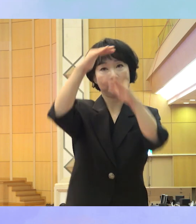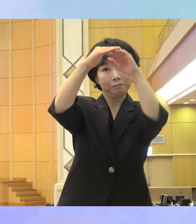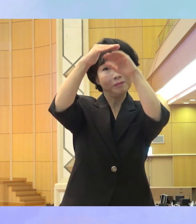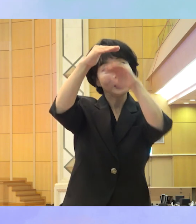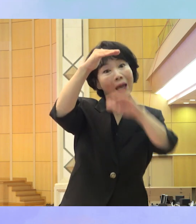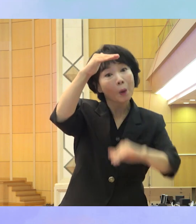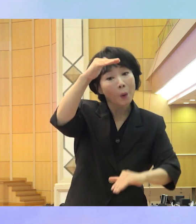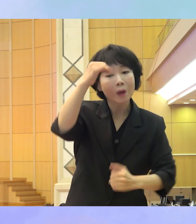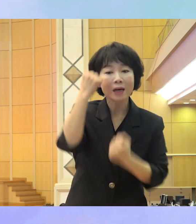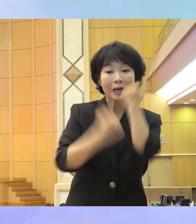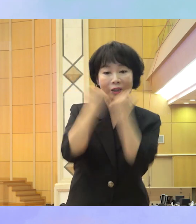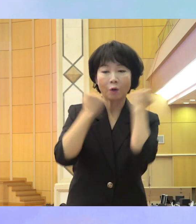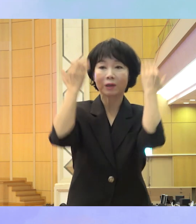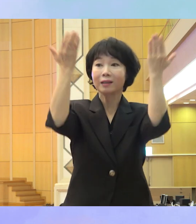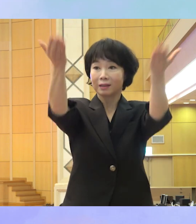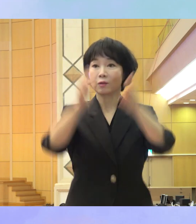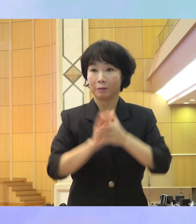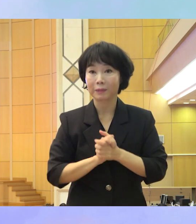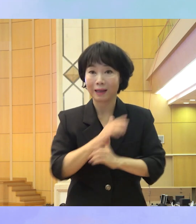32절에서